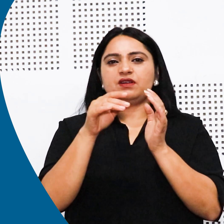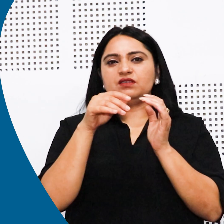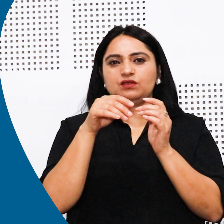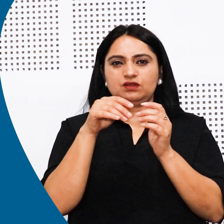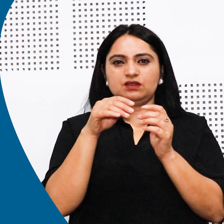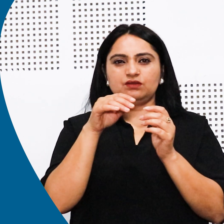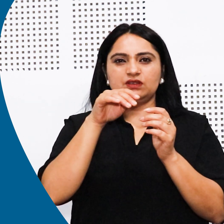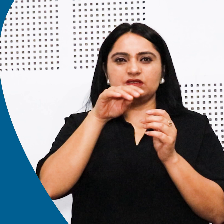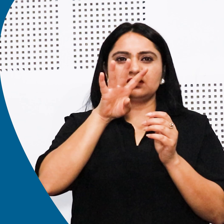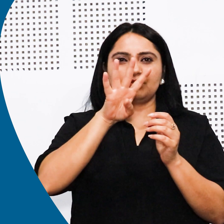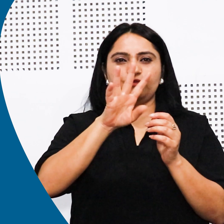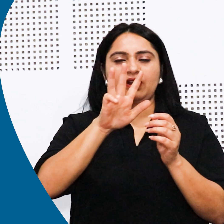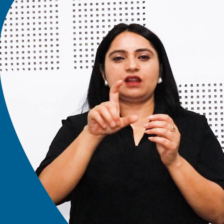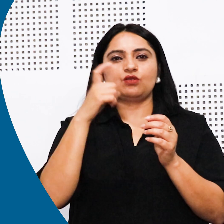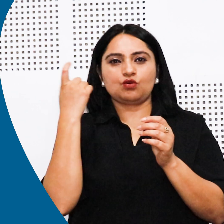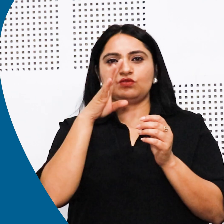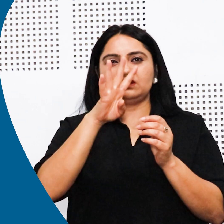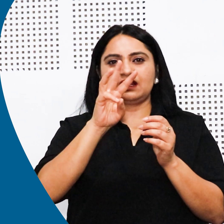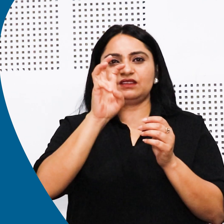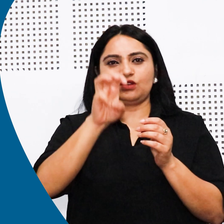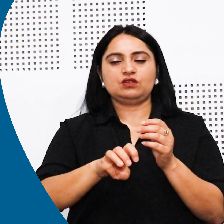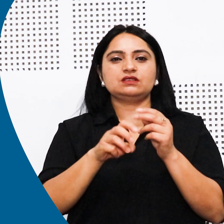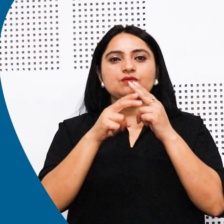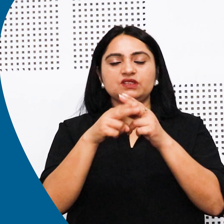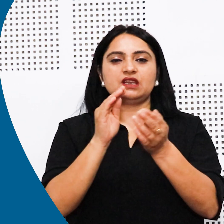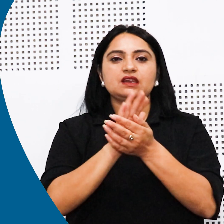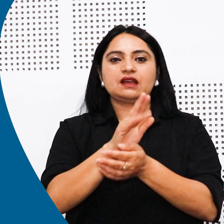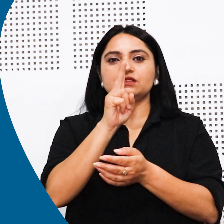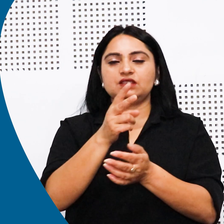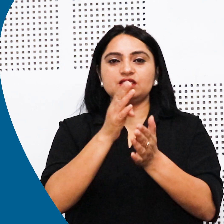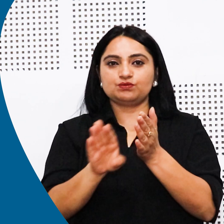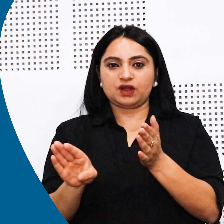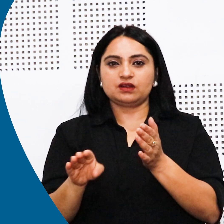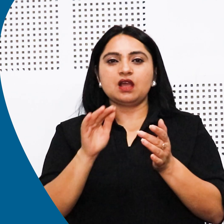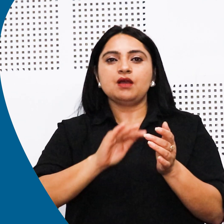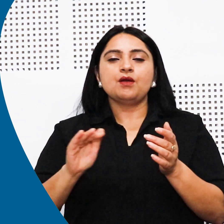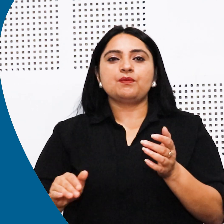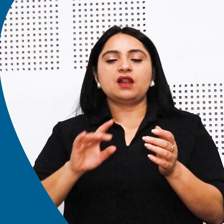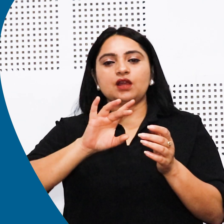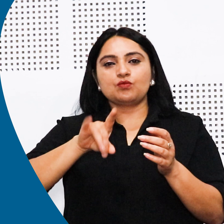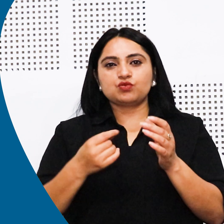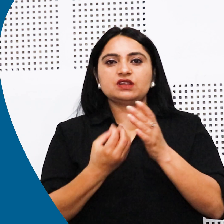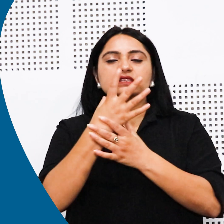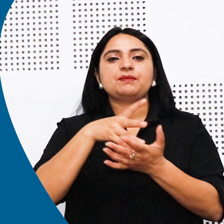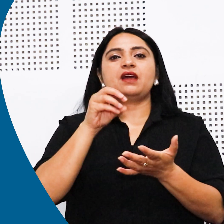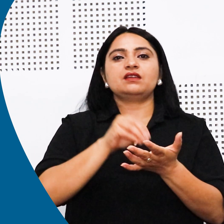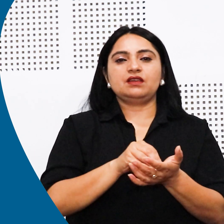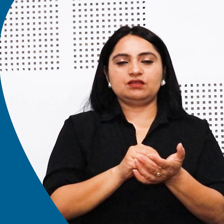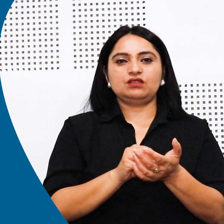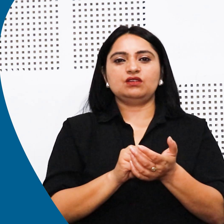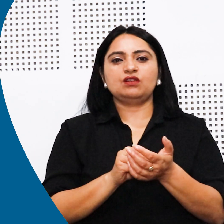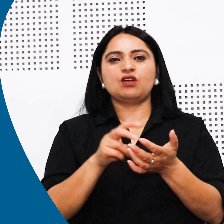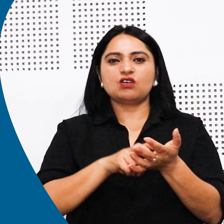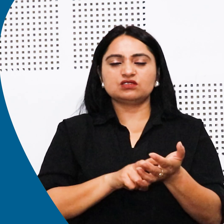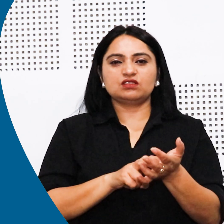49 करोड 43 हजार रुपियाँ रकम विनियोजन गरेको छ। त्यसबाट बालबालिका पुनर्स्थापना केन्द्र, अशक्त